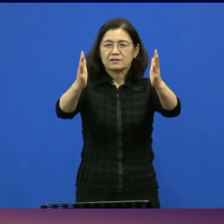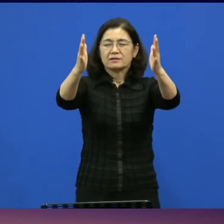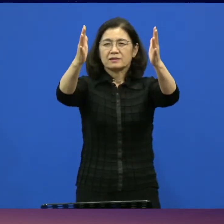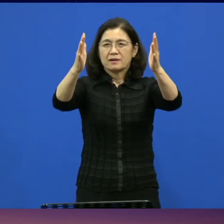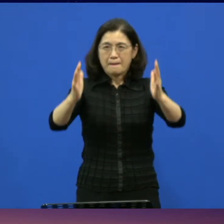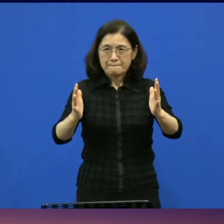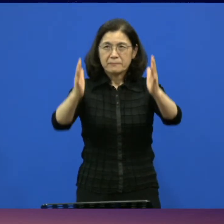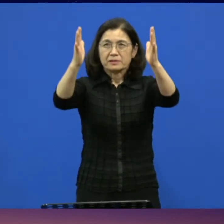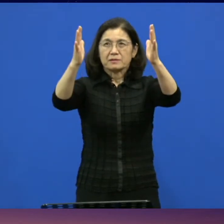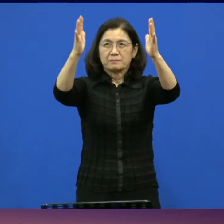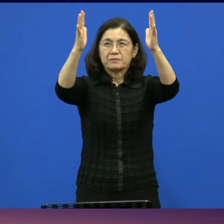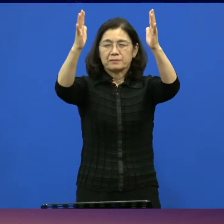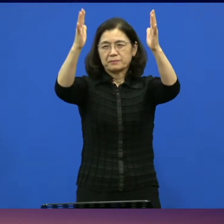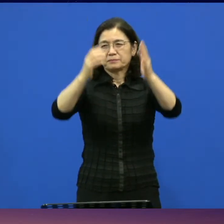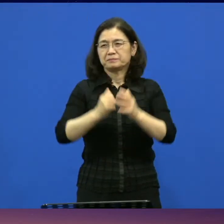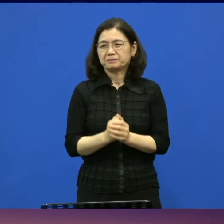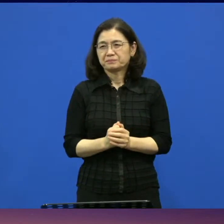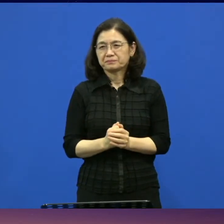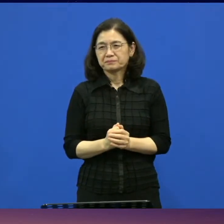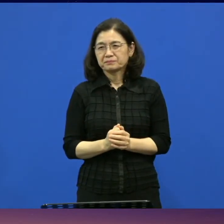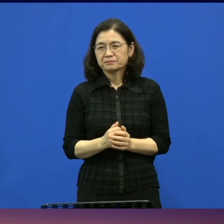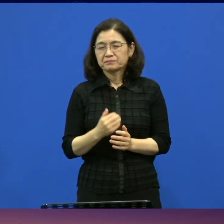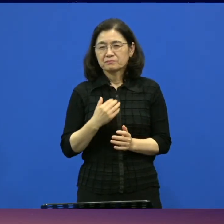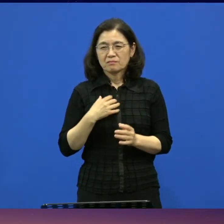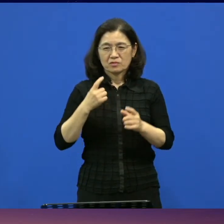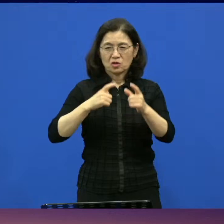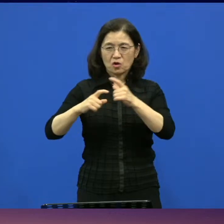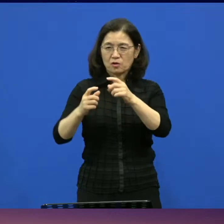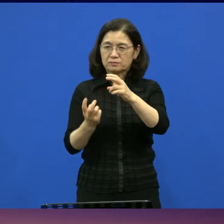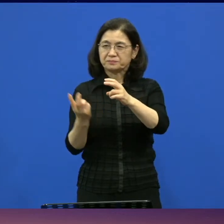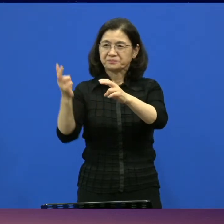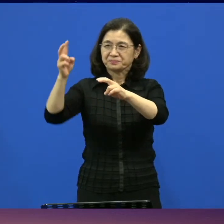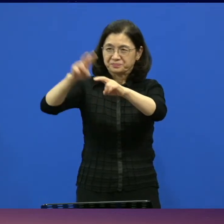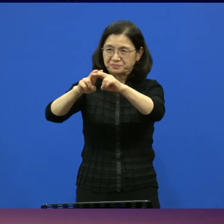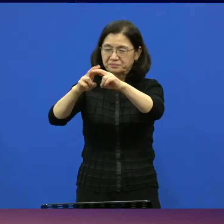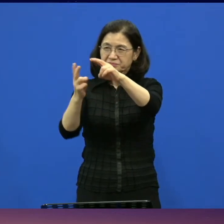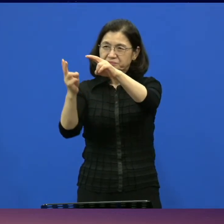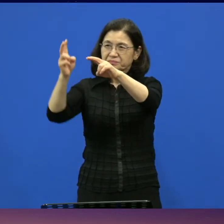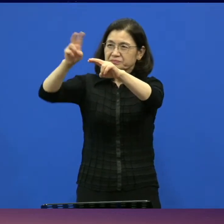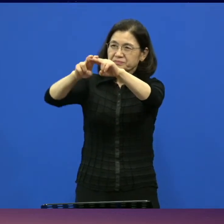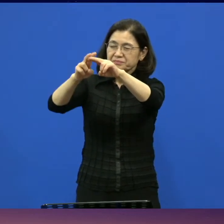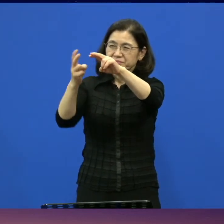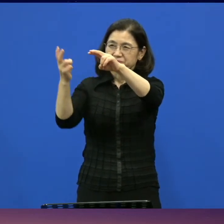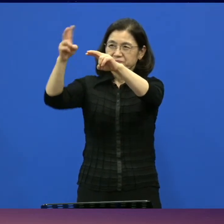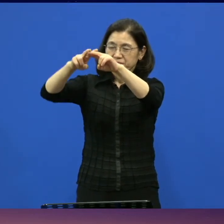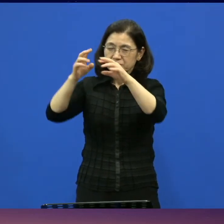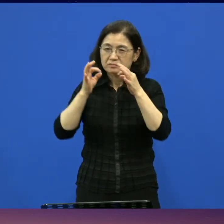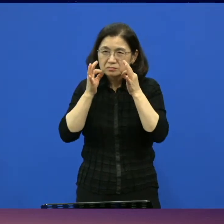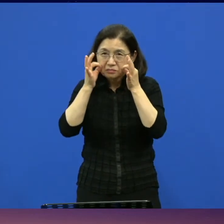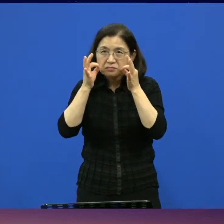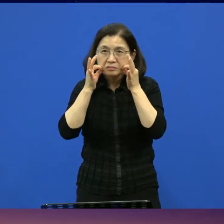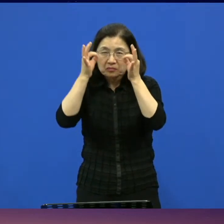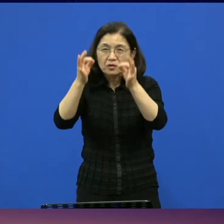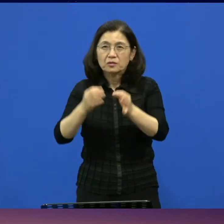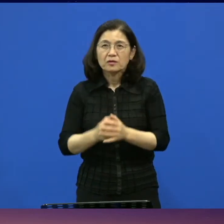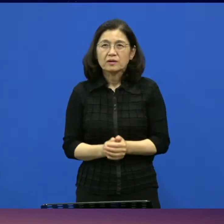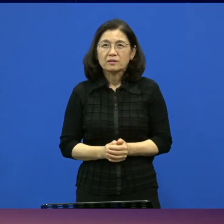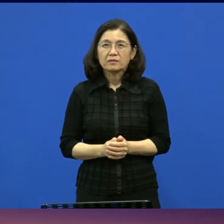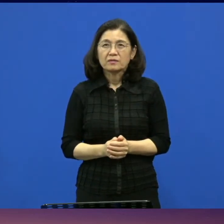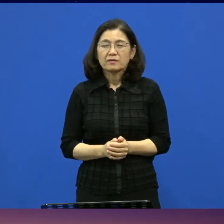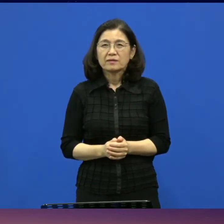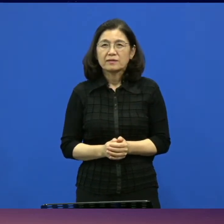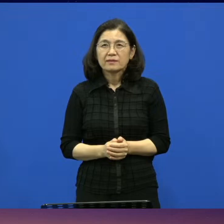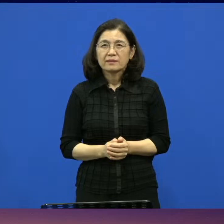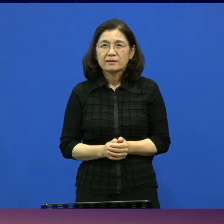우리는 우리 자신을 더 높이려고 애를 쓰는 거죠. 그죠? 그 학벌로도 그냥 정말 그런